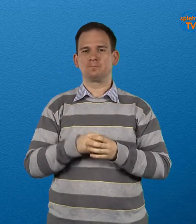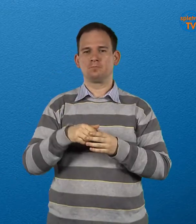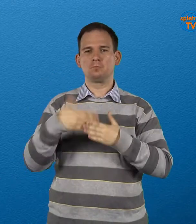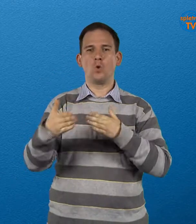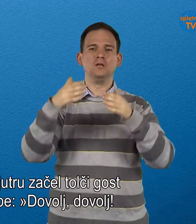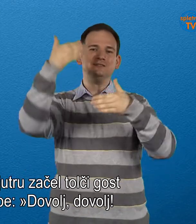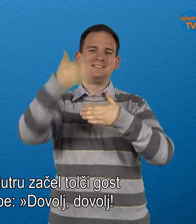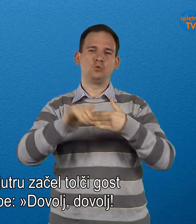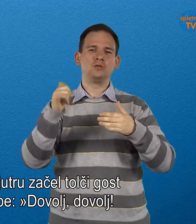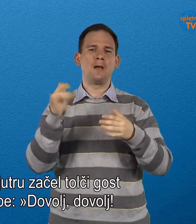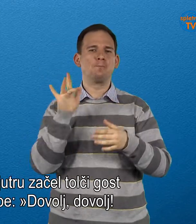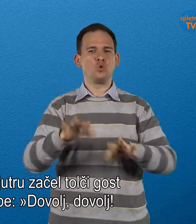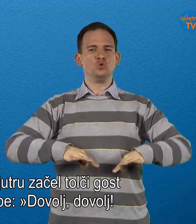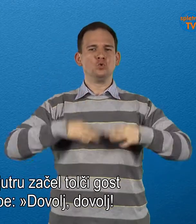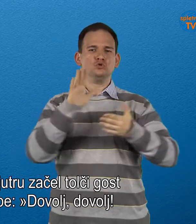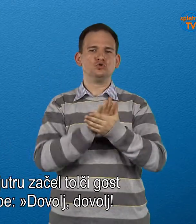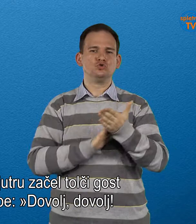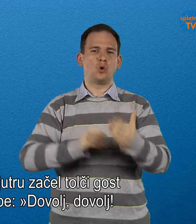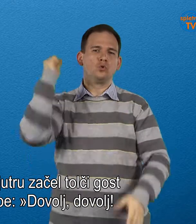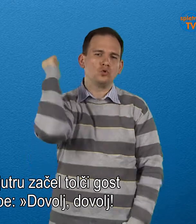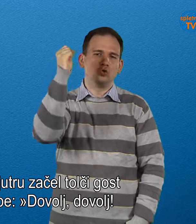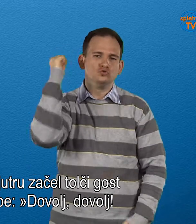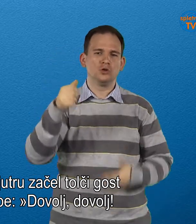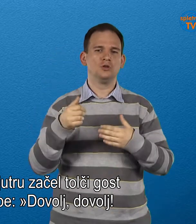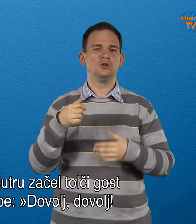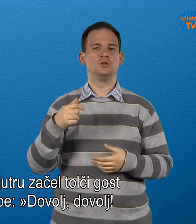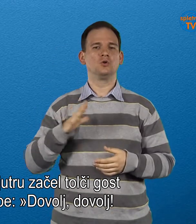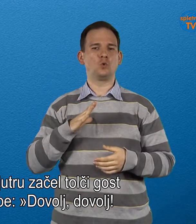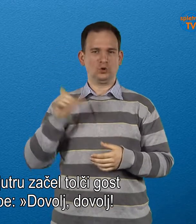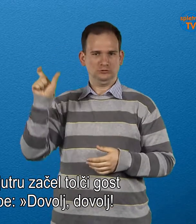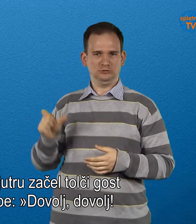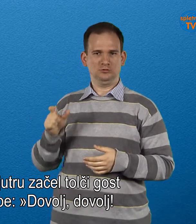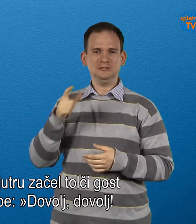Po zidu je proti jutru začel tolči gost iz sosednje sobe.